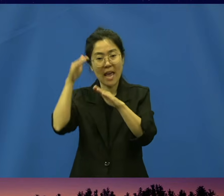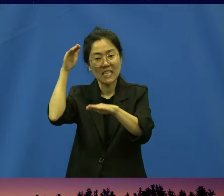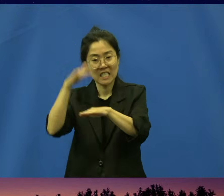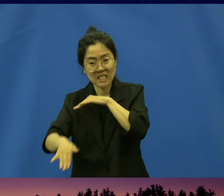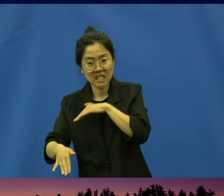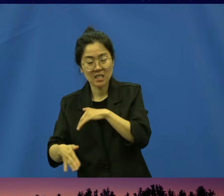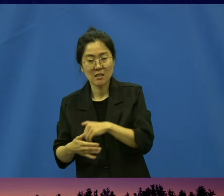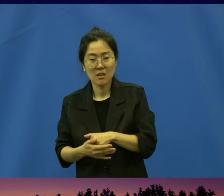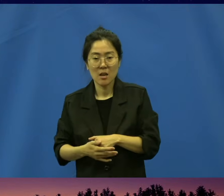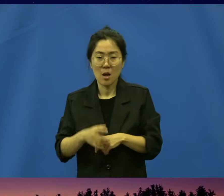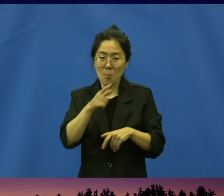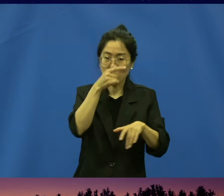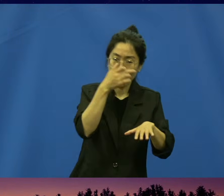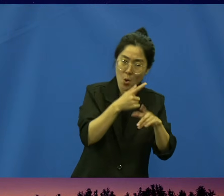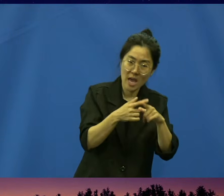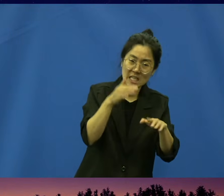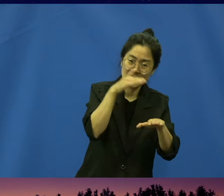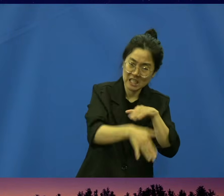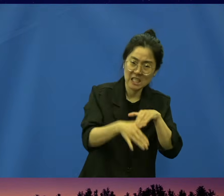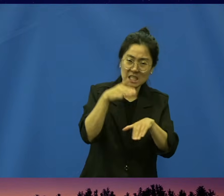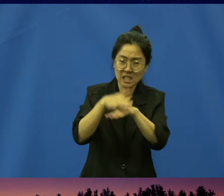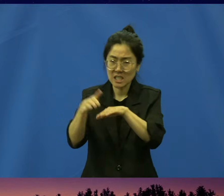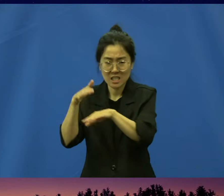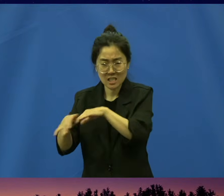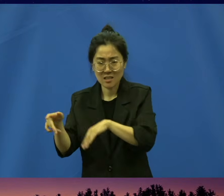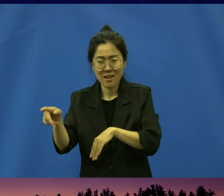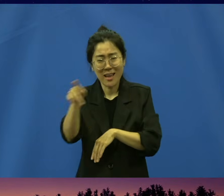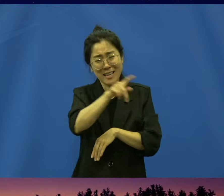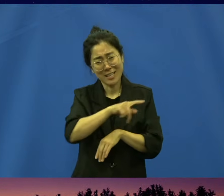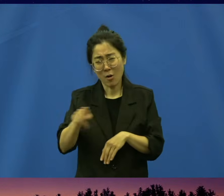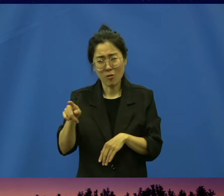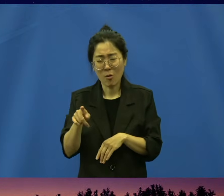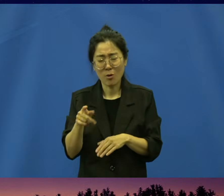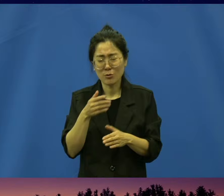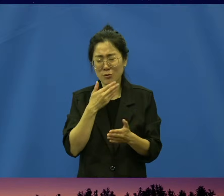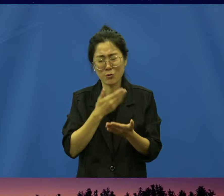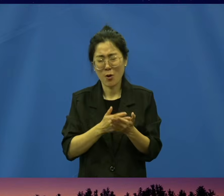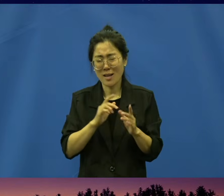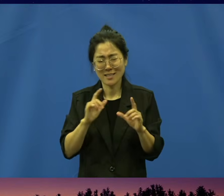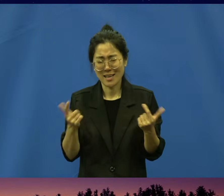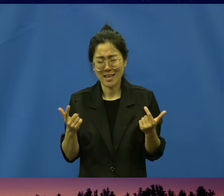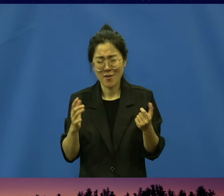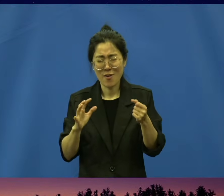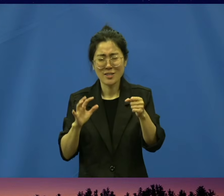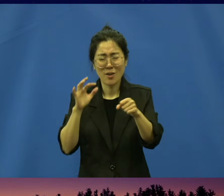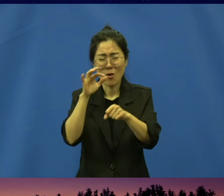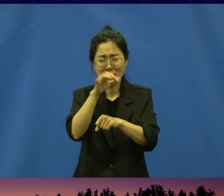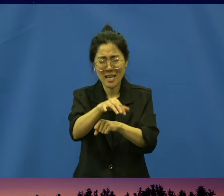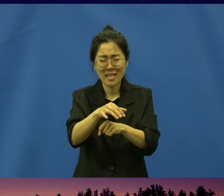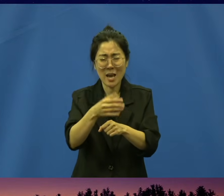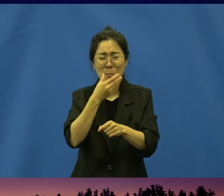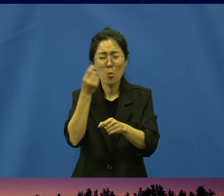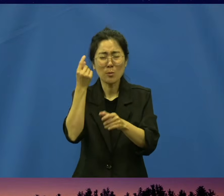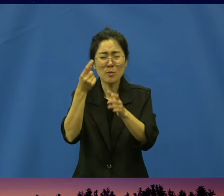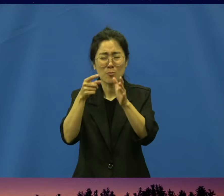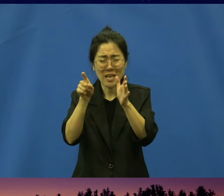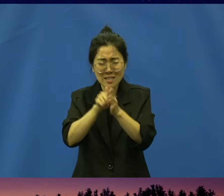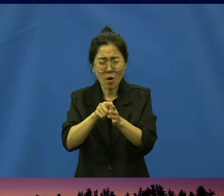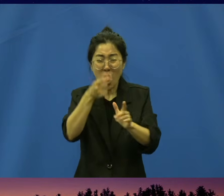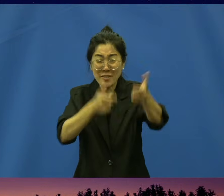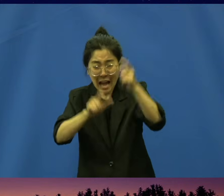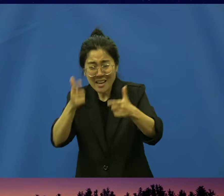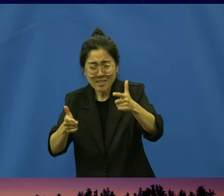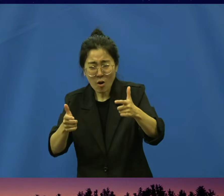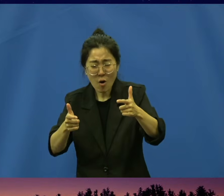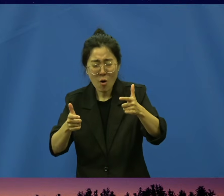있다는 것을 얘기하는 것입니다. 자, 여러분, 자, 이제 말씀을 맺습니다. 연합이 예수님이 십자가에 못